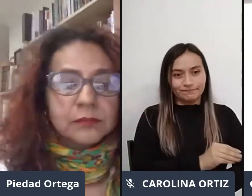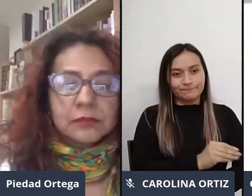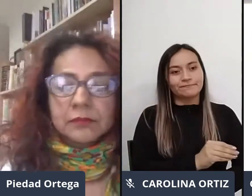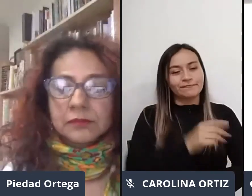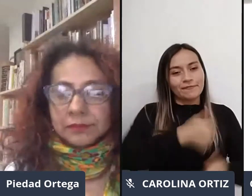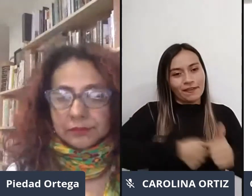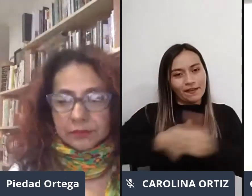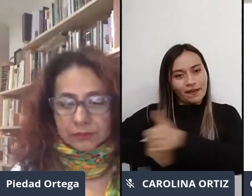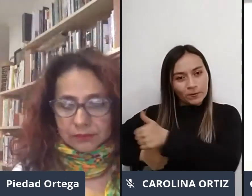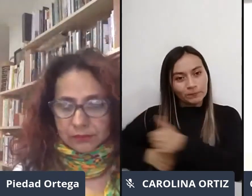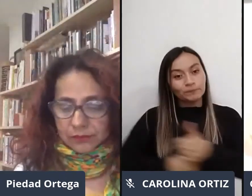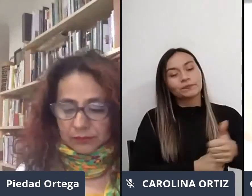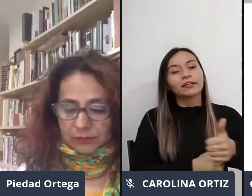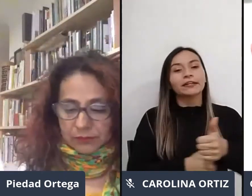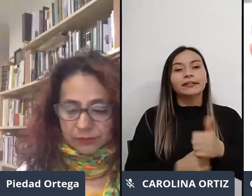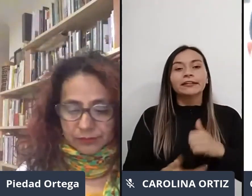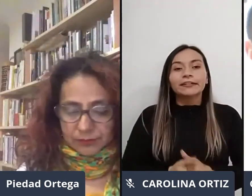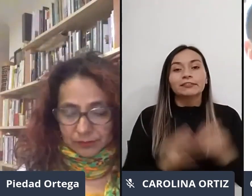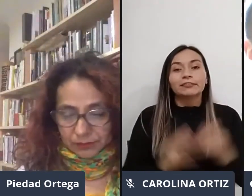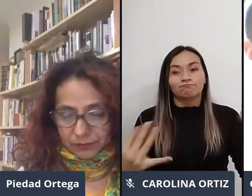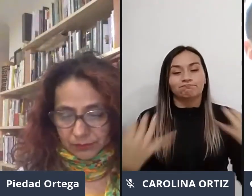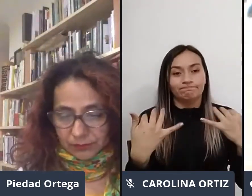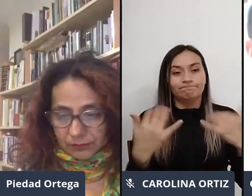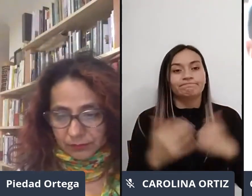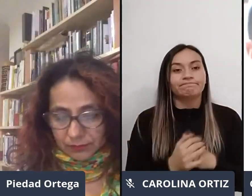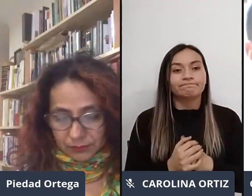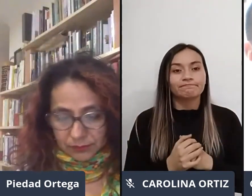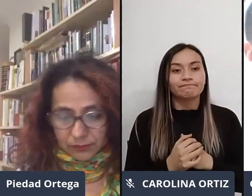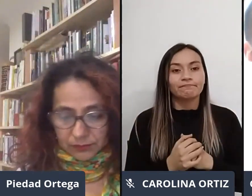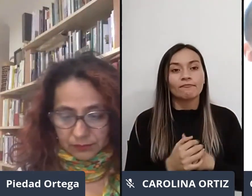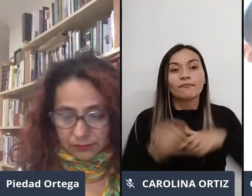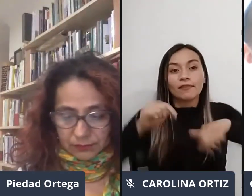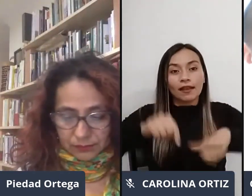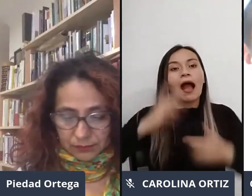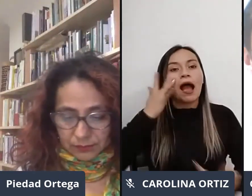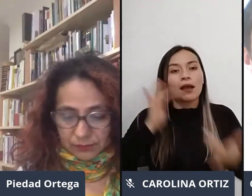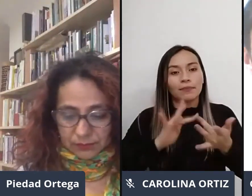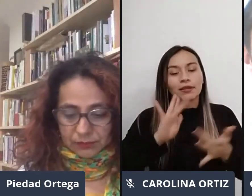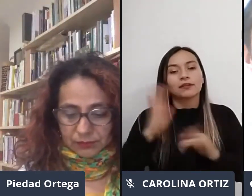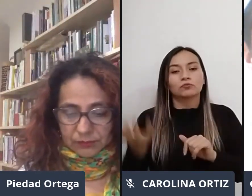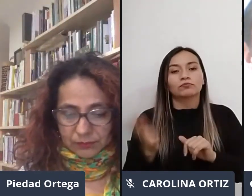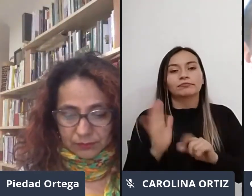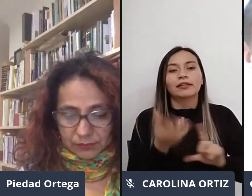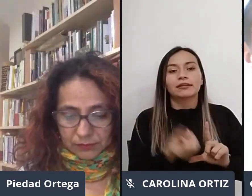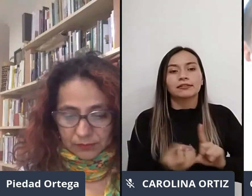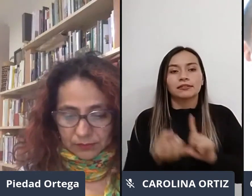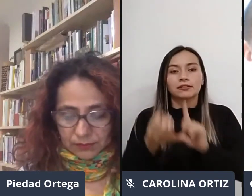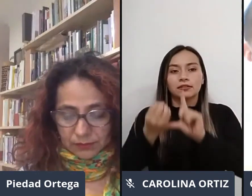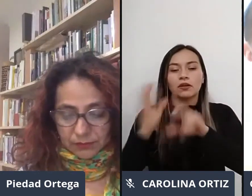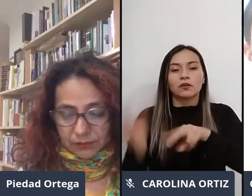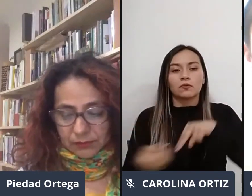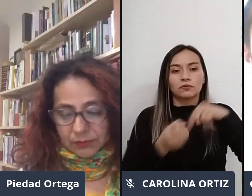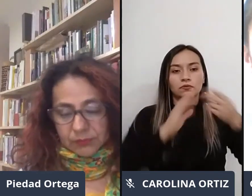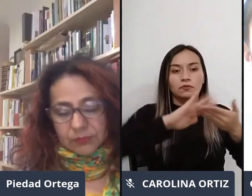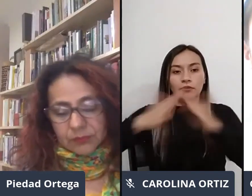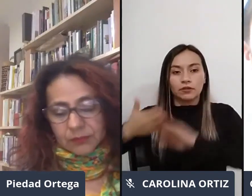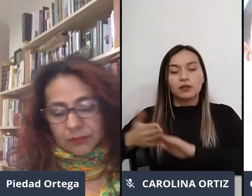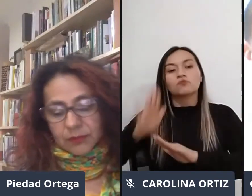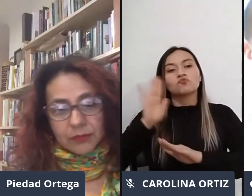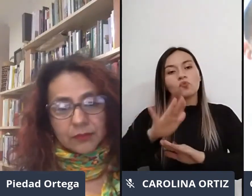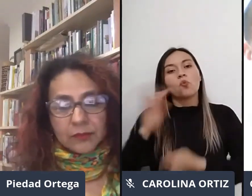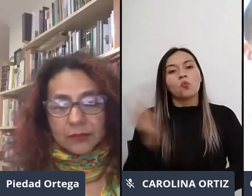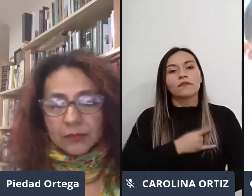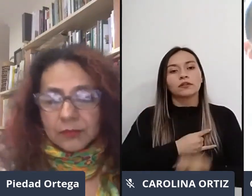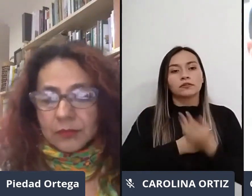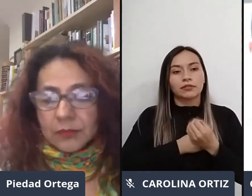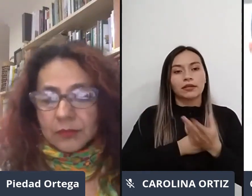ustedes. Pues esto es, hace parte de la licenciatura en educación comunitaria, como les dije, de la Universidad Pedagógica Nacional y la Dirección de